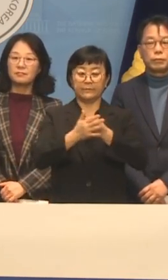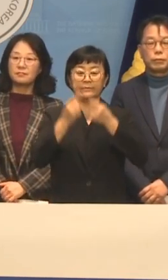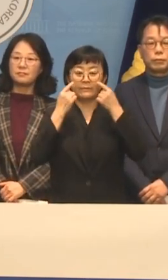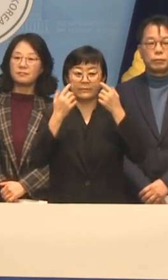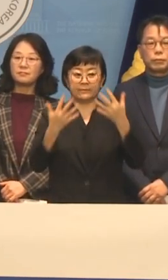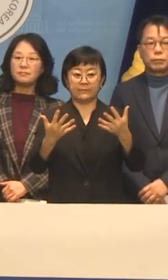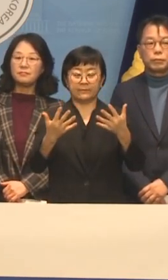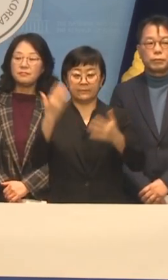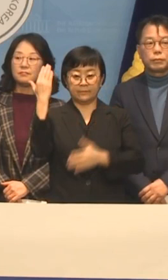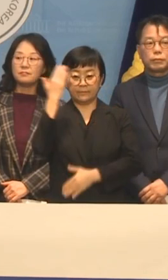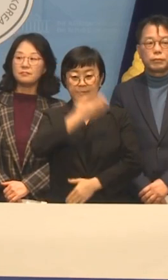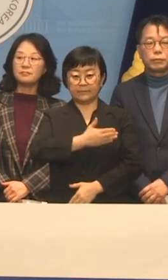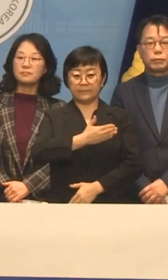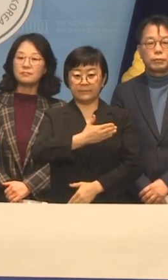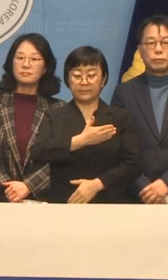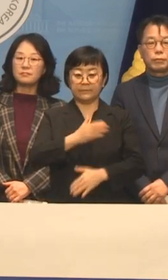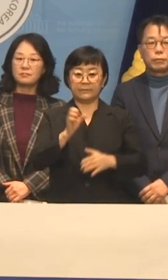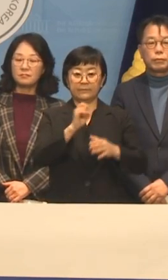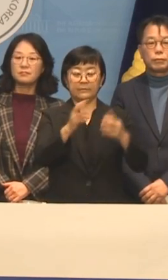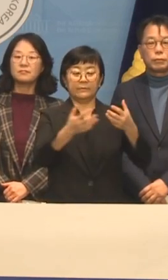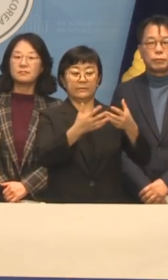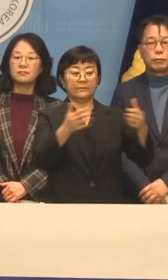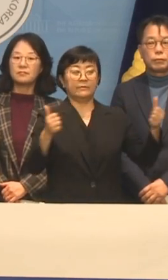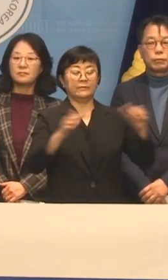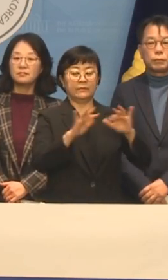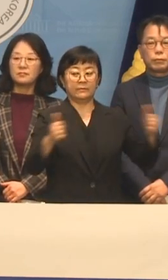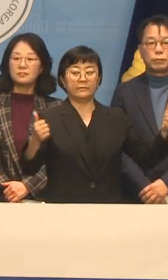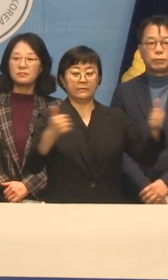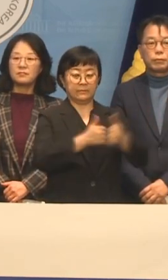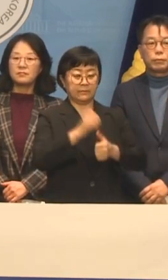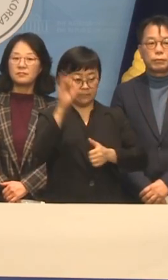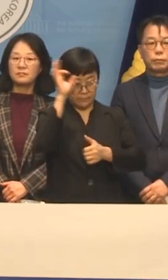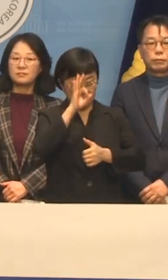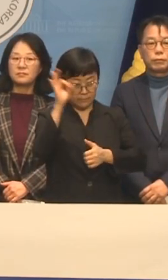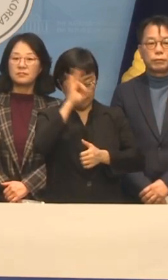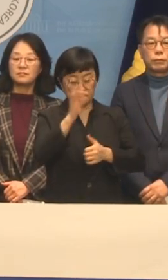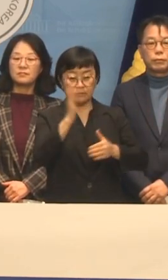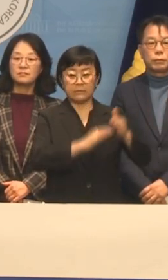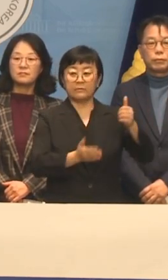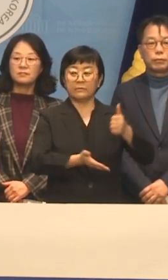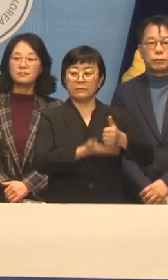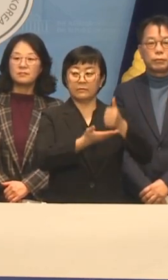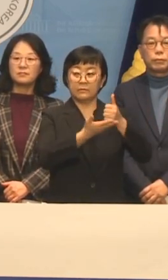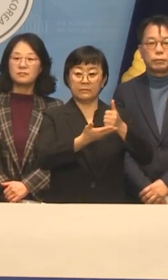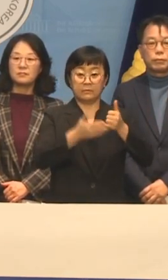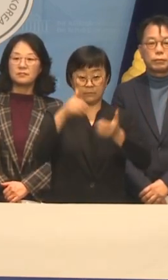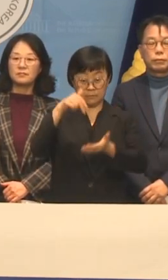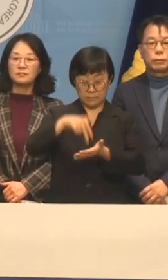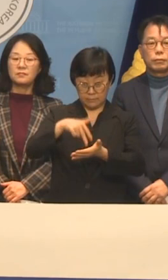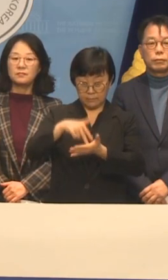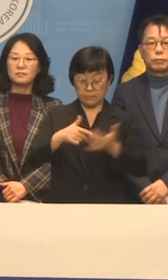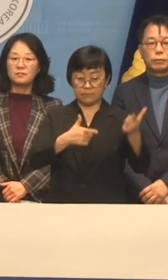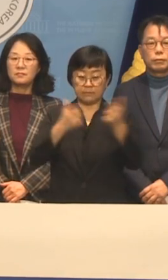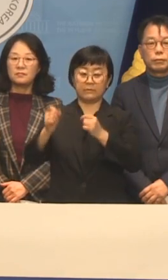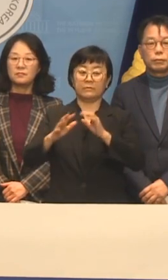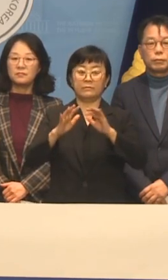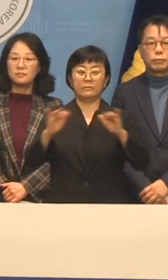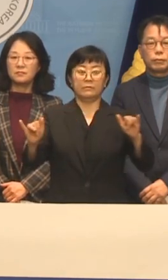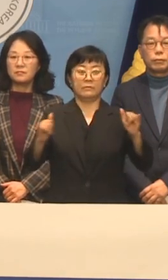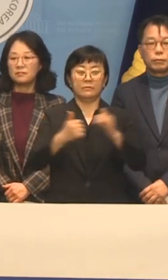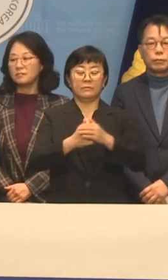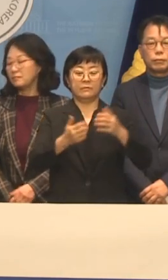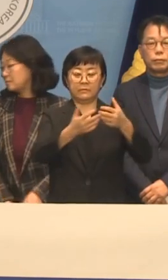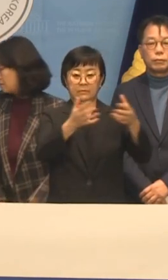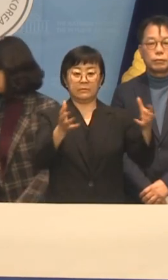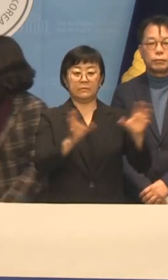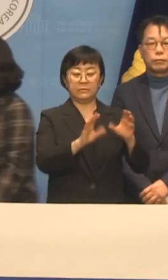선명한 야당 인사들을 적극적으로 발굴하고 공천해야 된다. 이것이 일관된 국민과